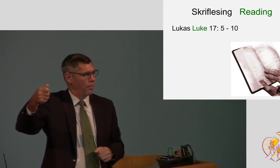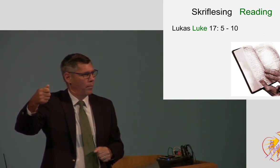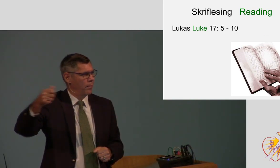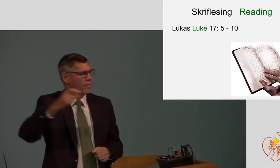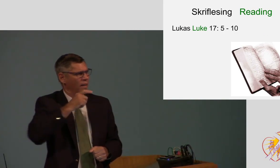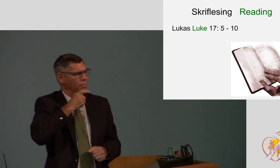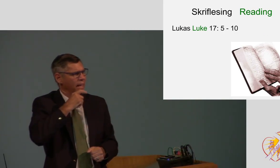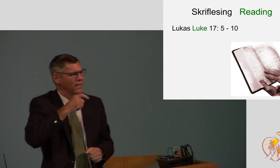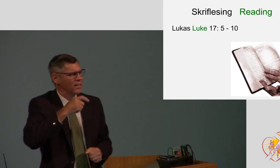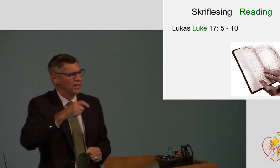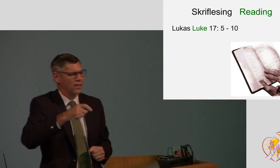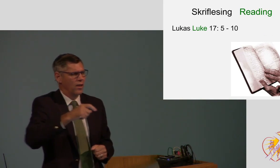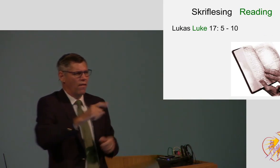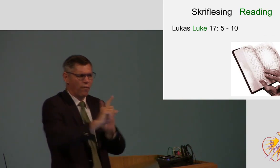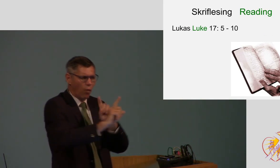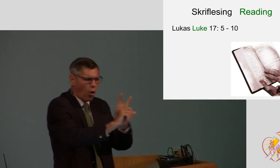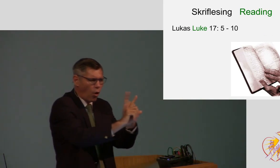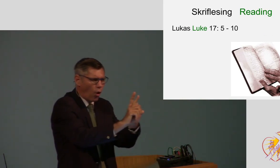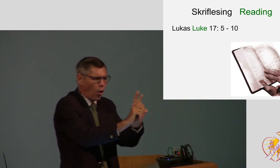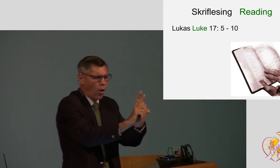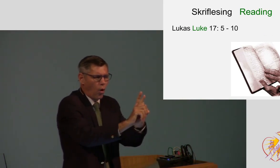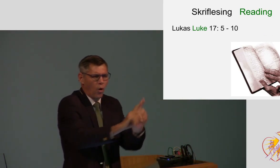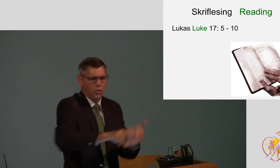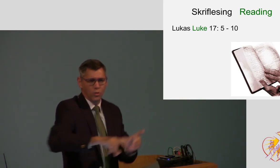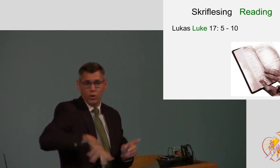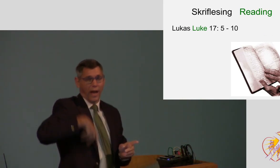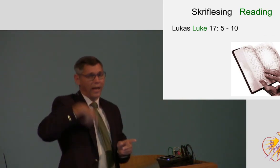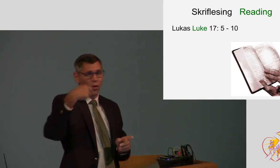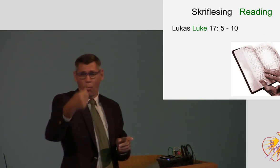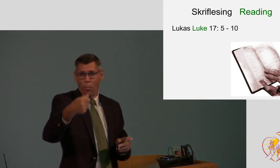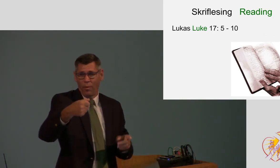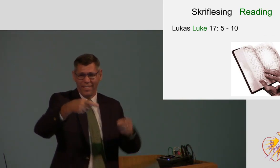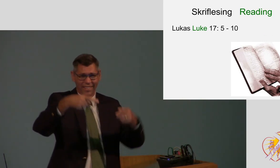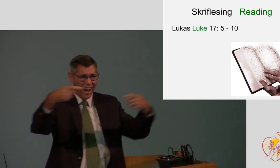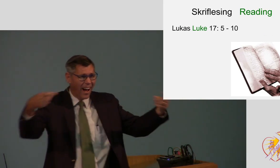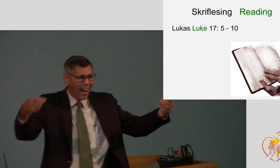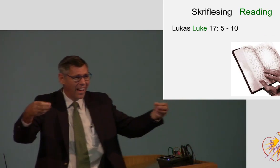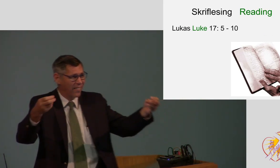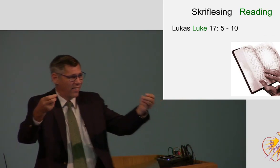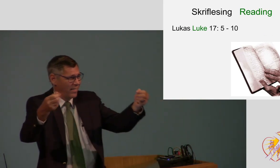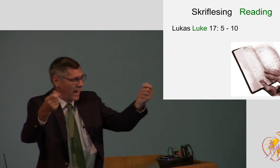Dat mens volg soos rykdom en dinge en geld.